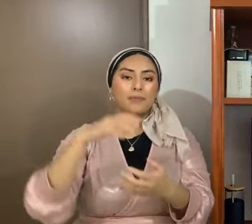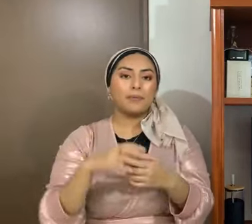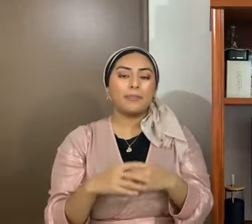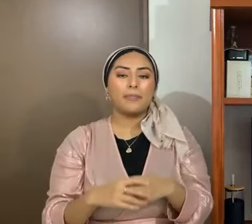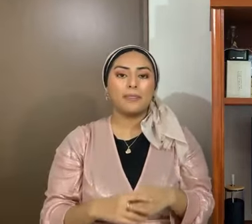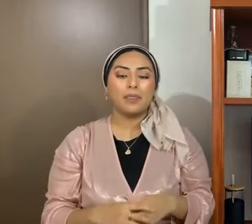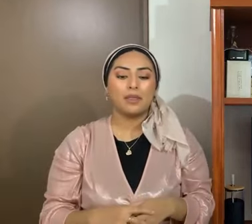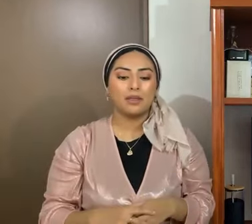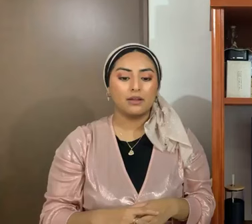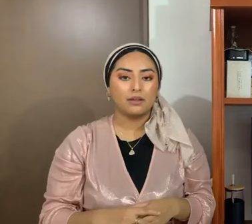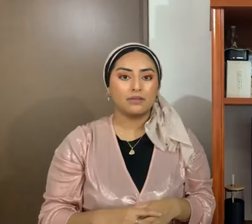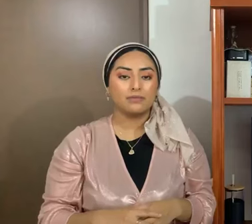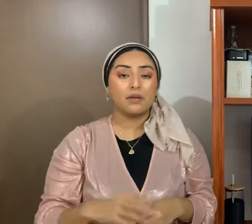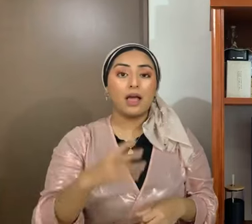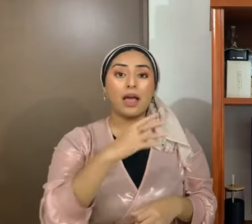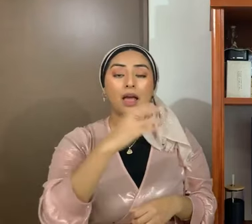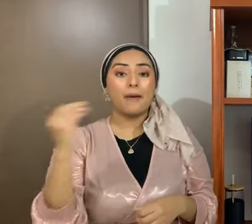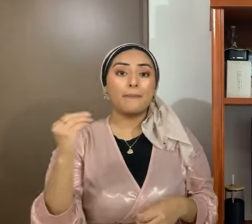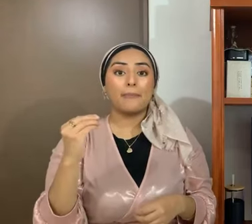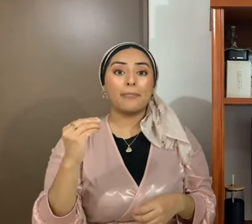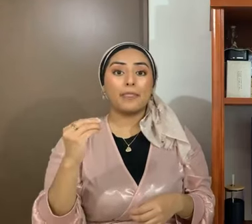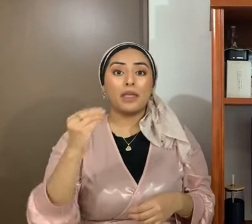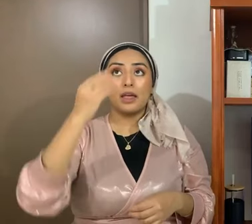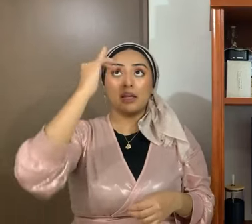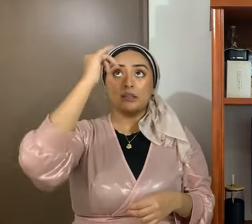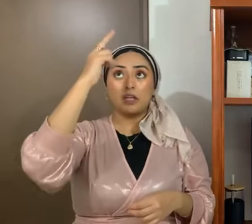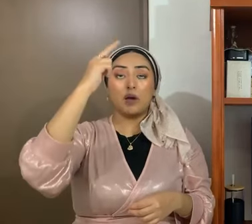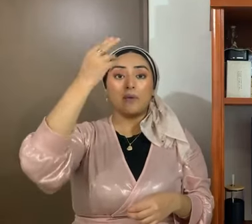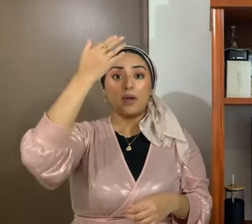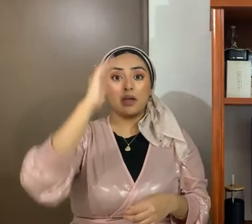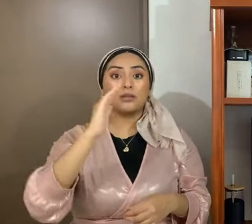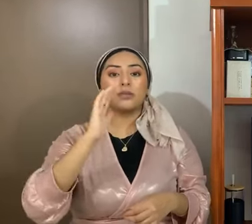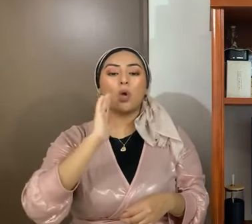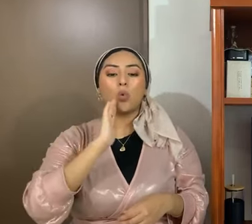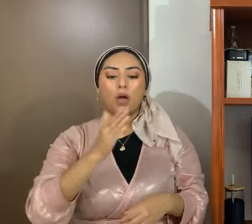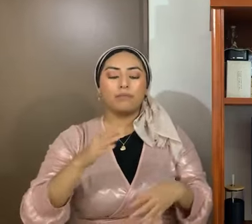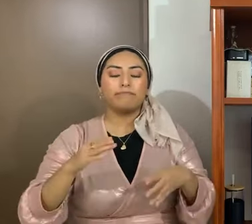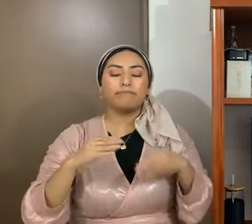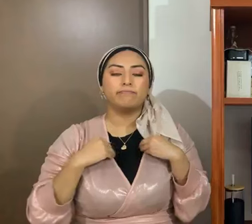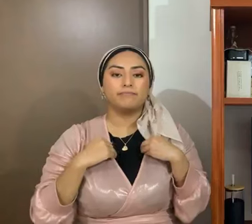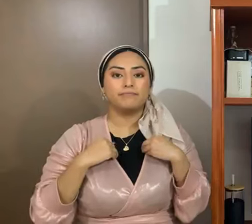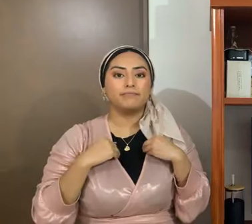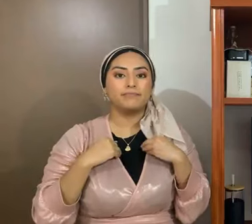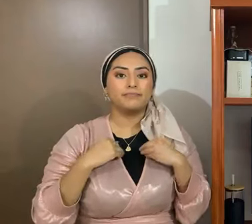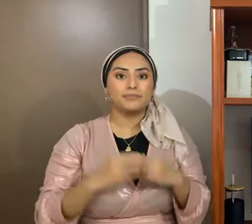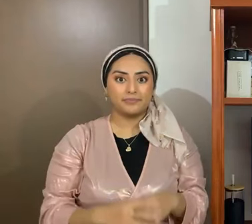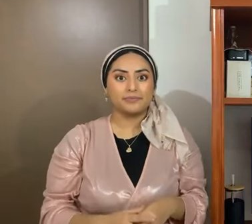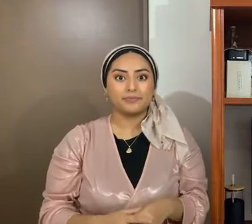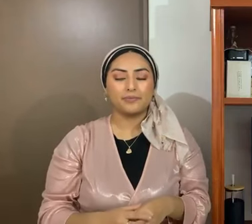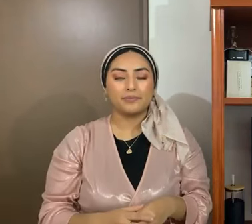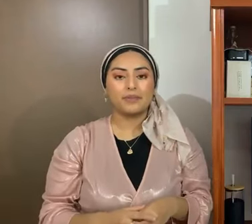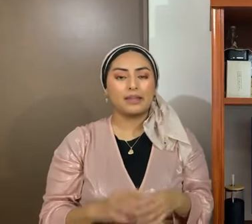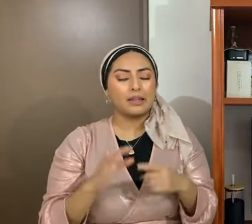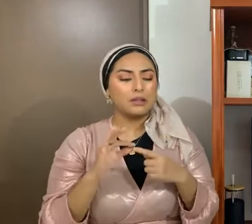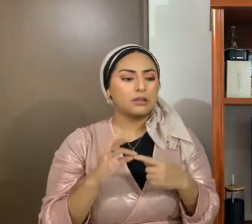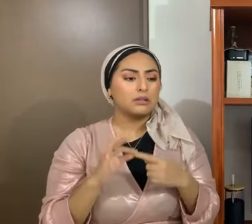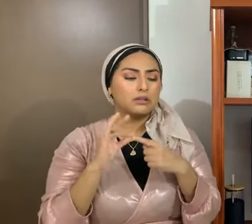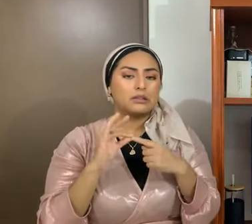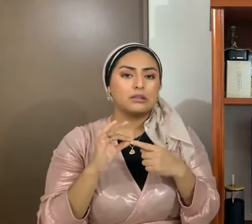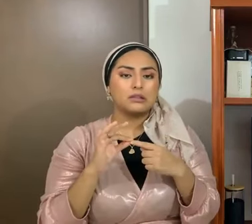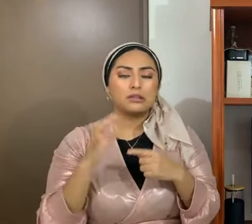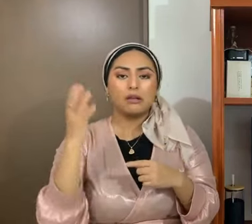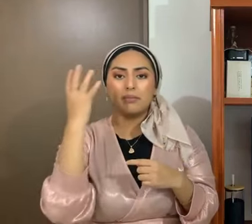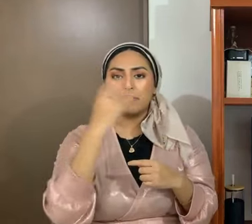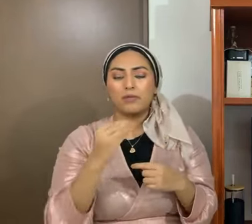haber sacrificios por el pecado. Y me seréis aceptos, dice Yahweh el Adón. Fíjense, esto es súper especial, es